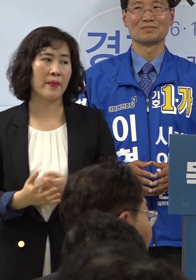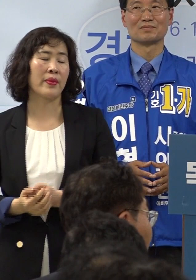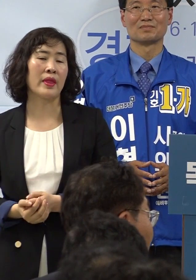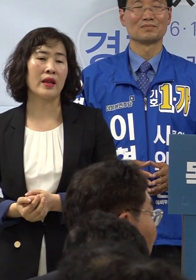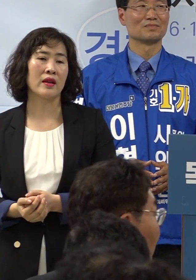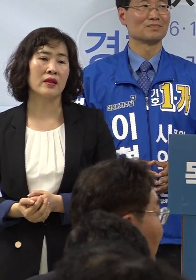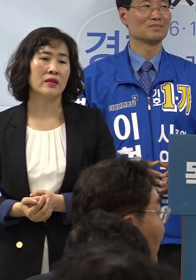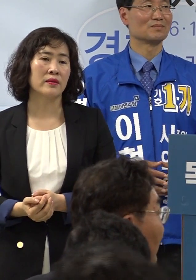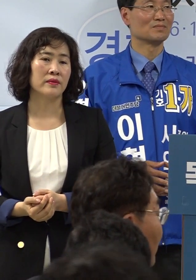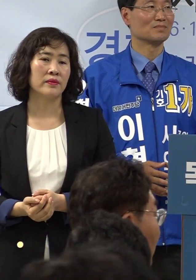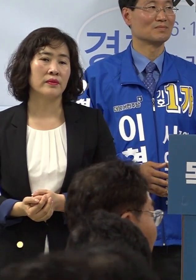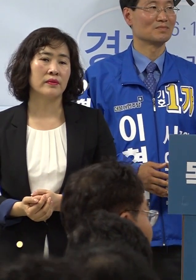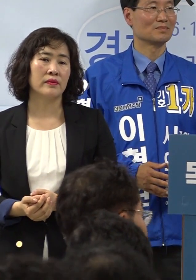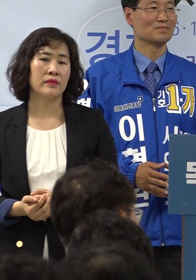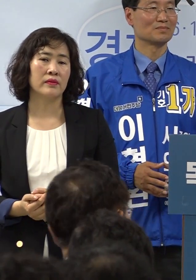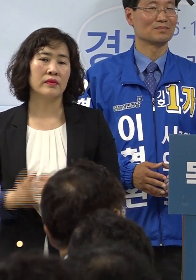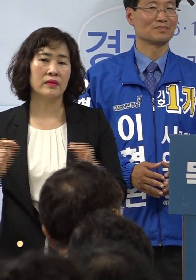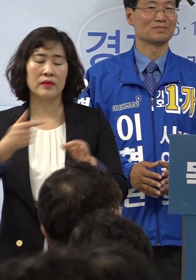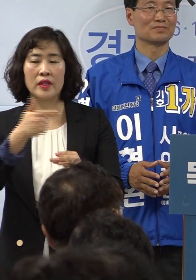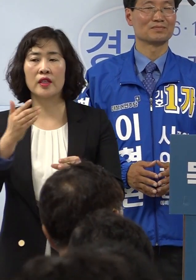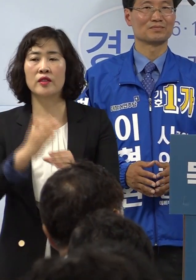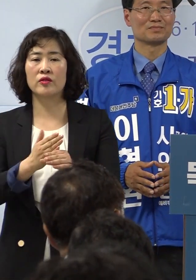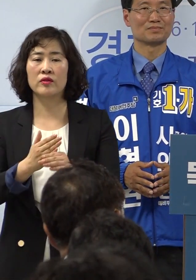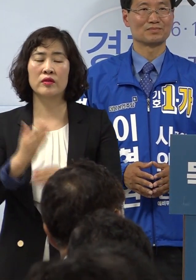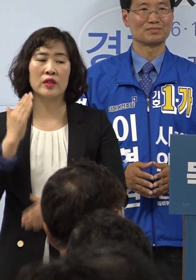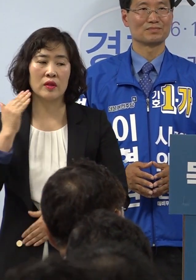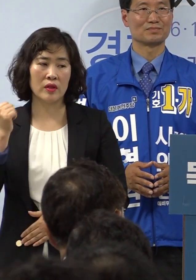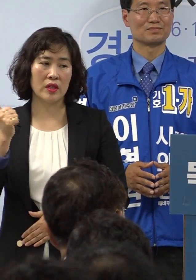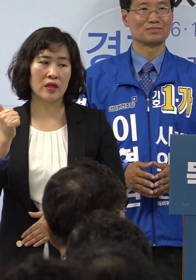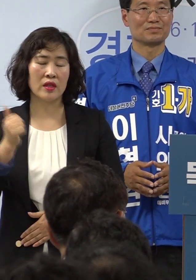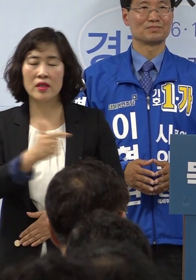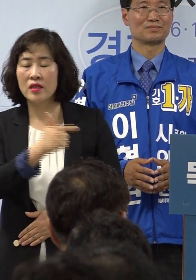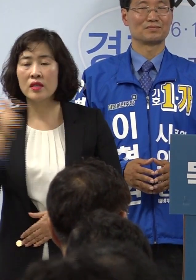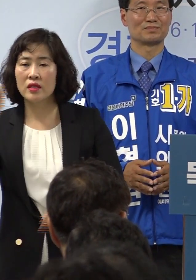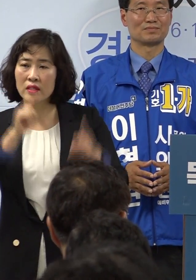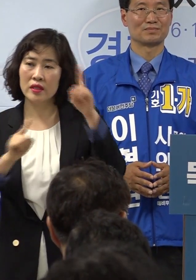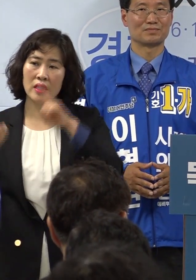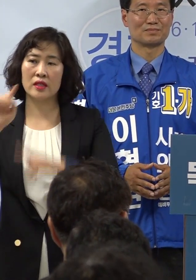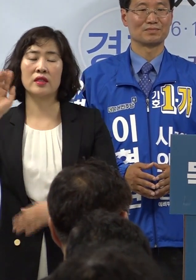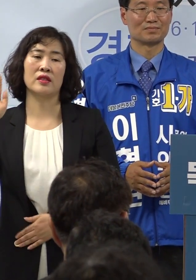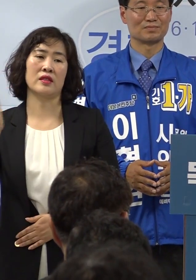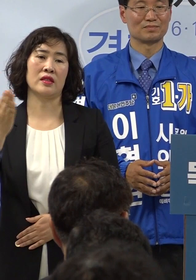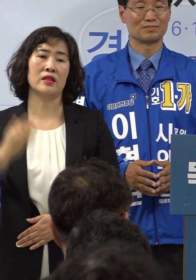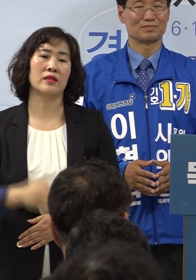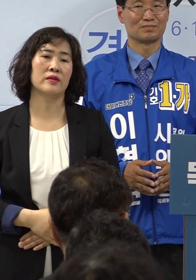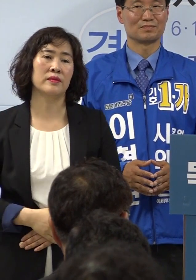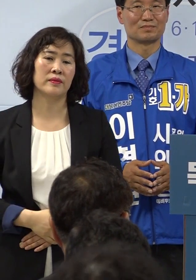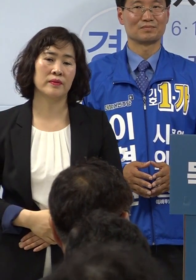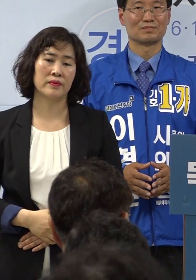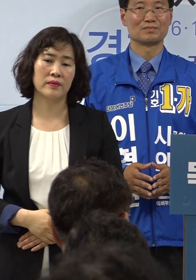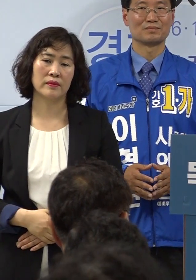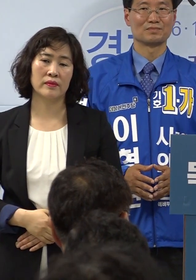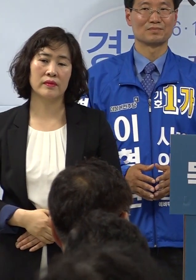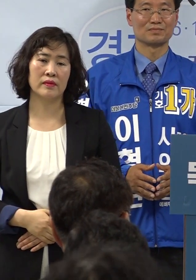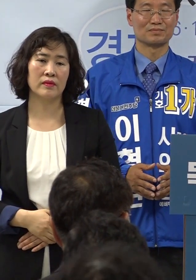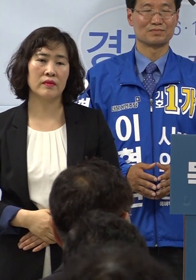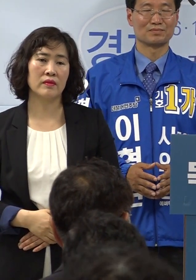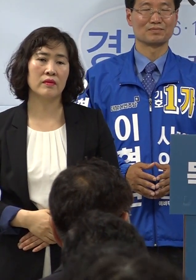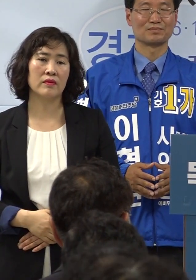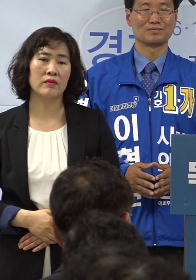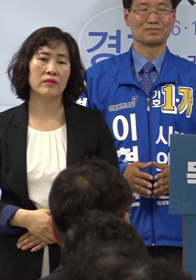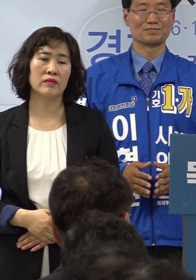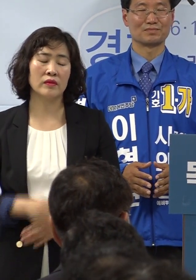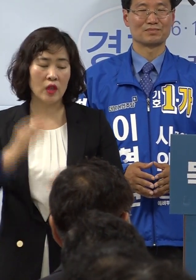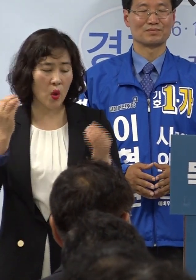대통령에는 지울 수 없는 그런 상처가 됐던 단어입니다.